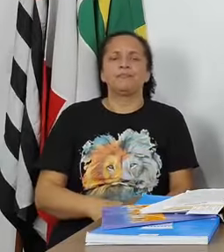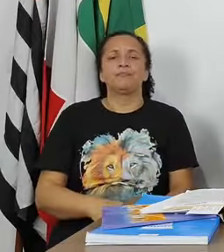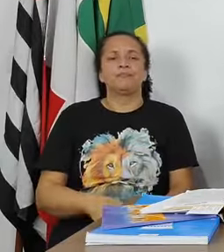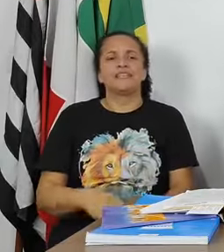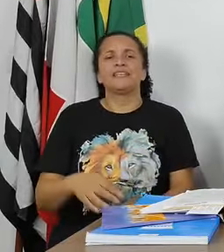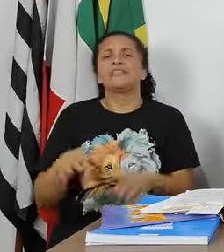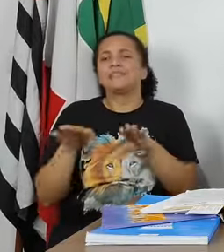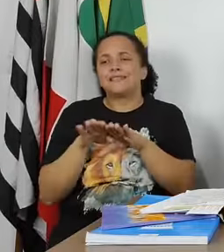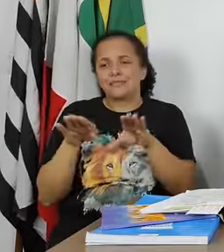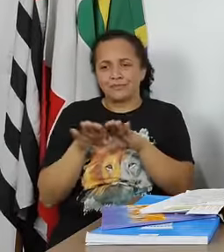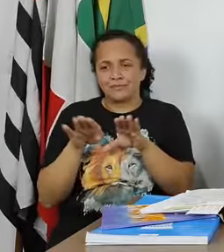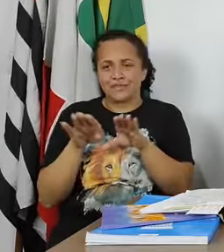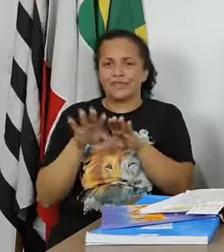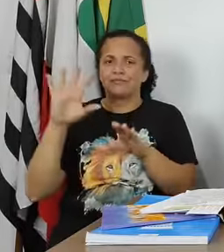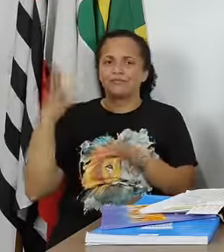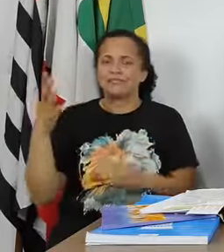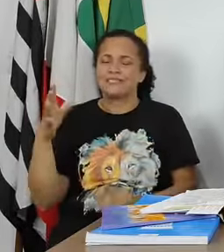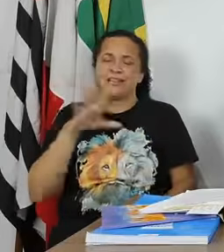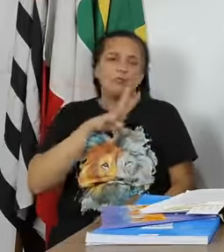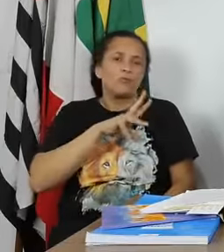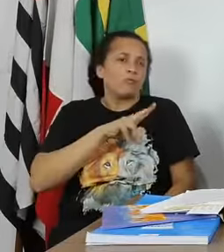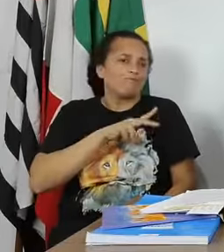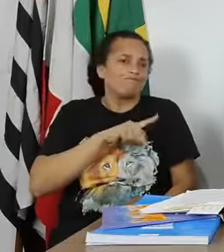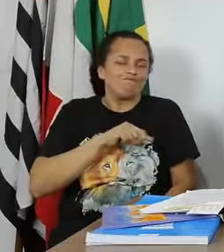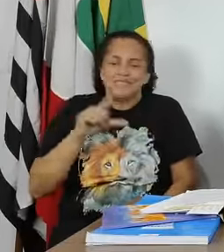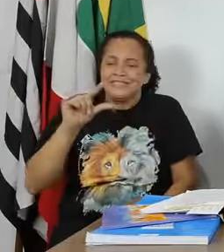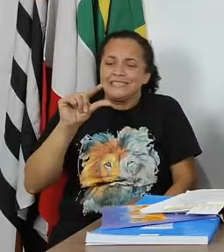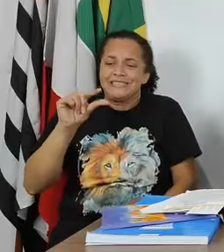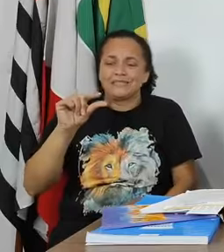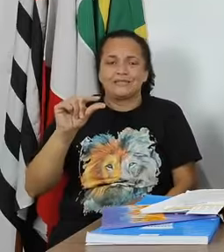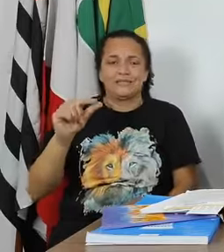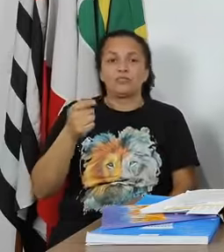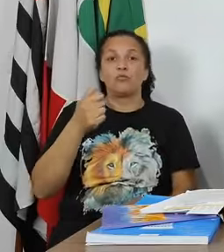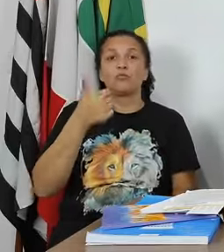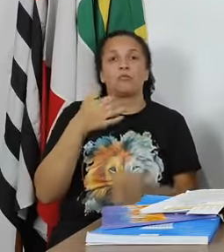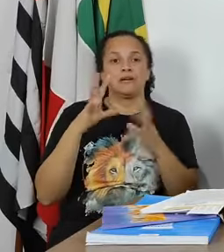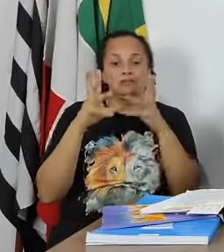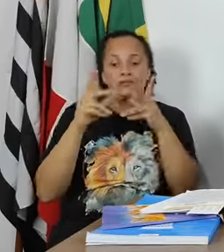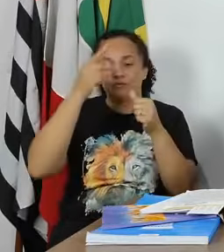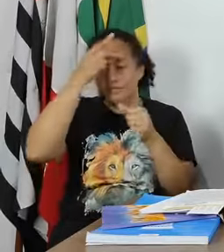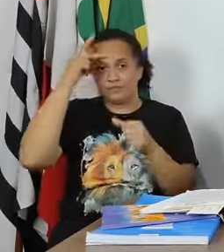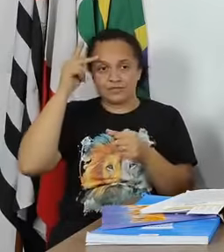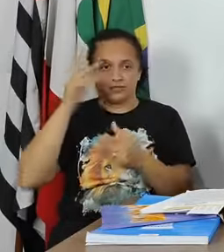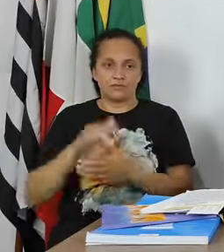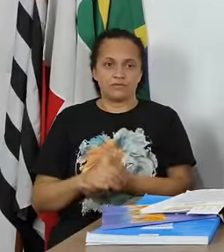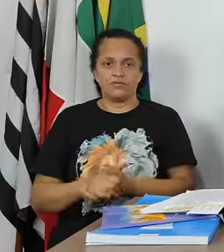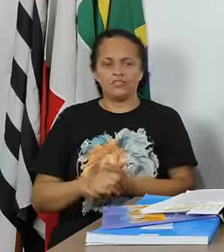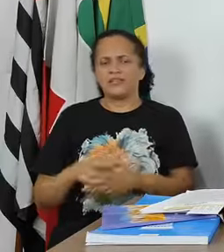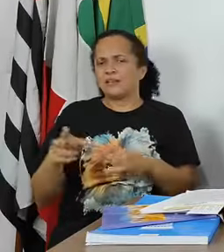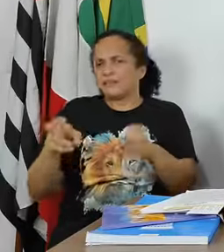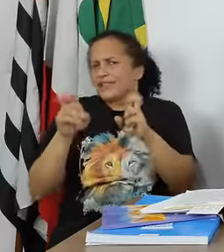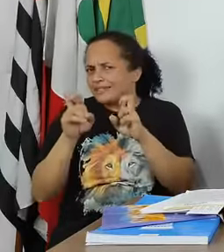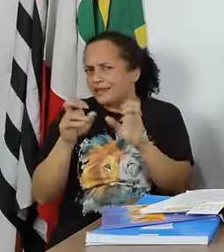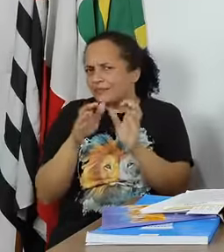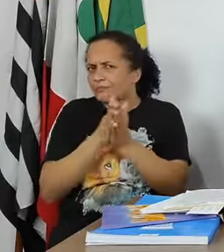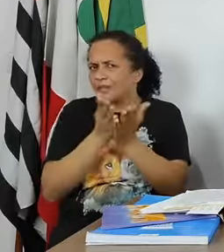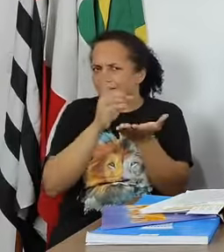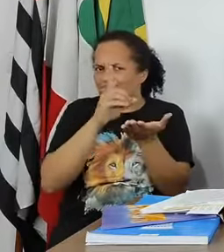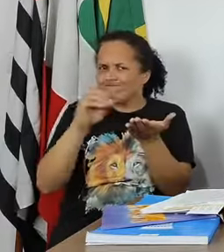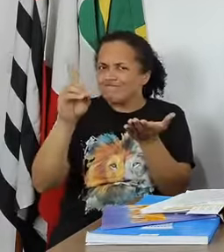se esfriará de quase todos. Então veja, né, irmãos, é um livro tão antigo, mas relata